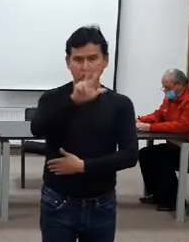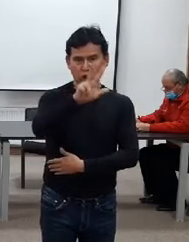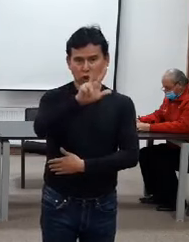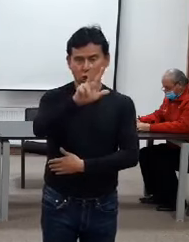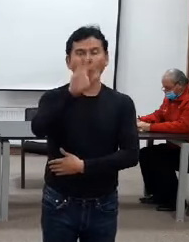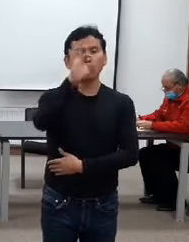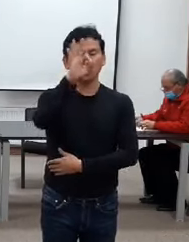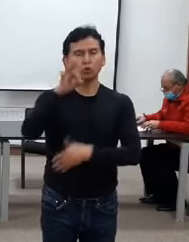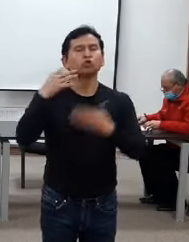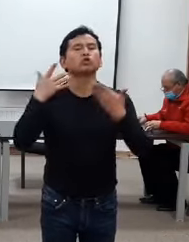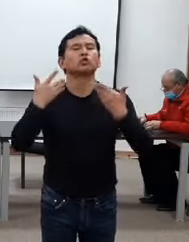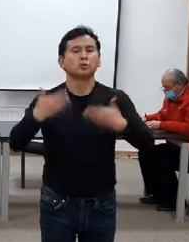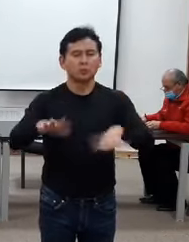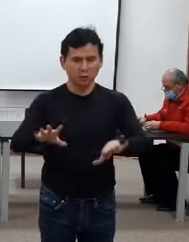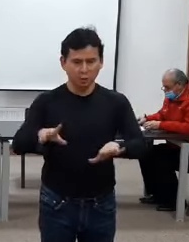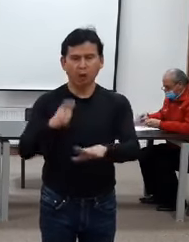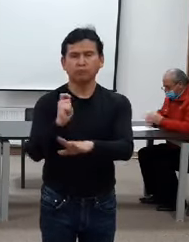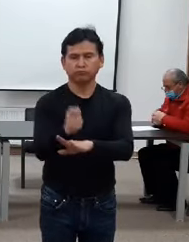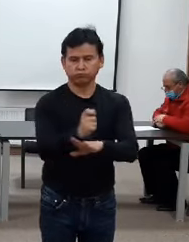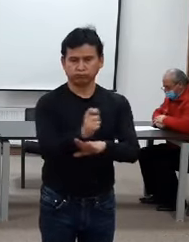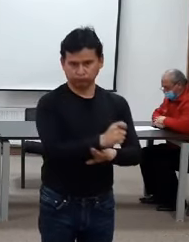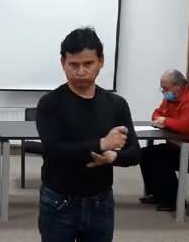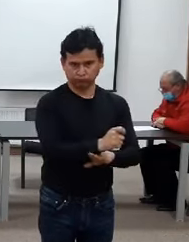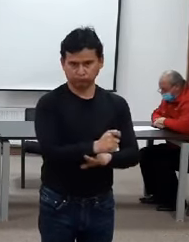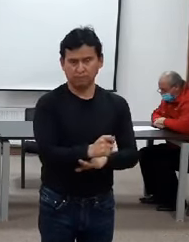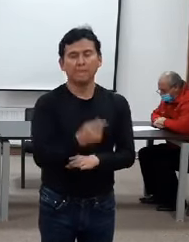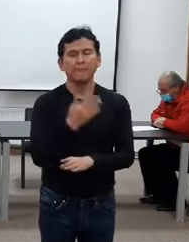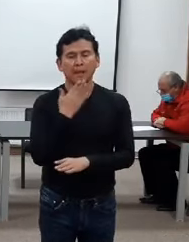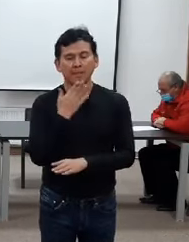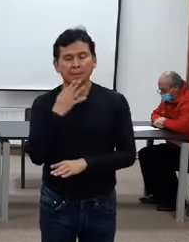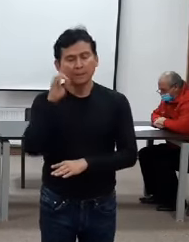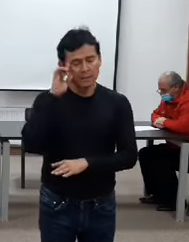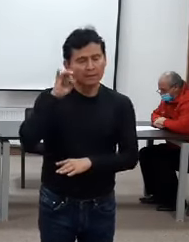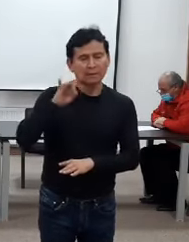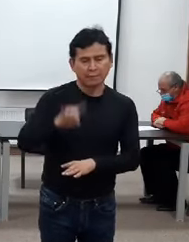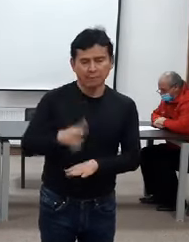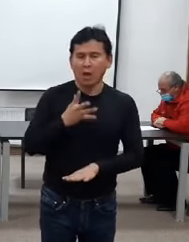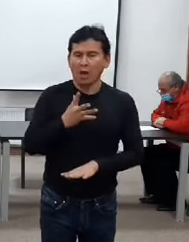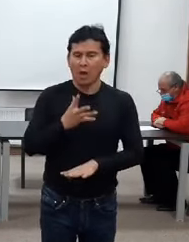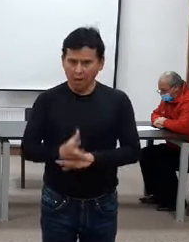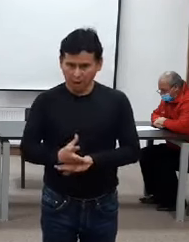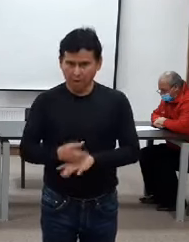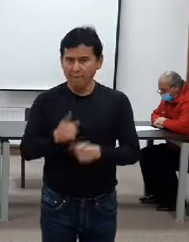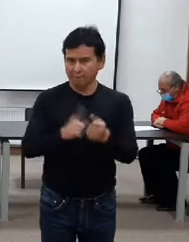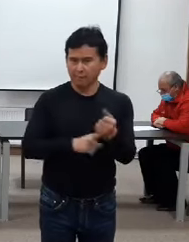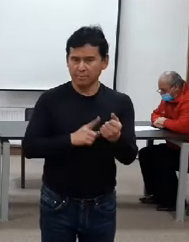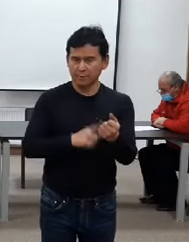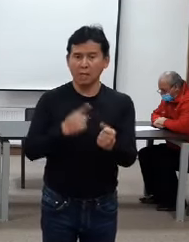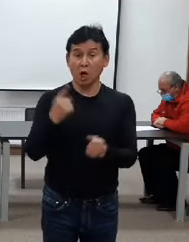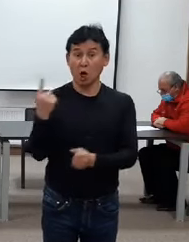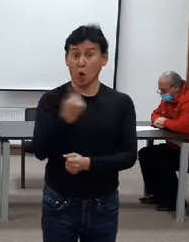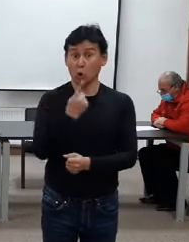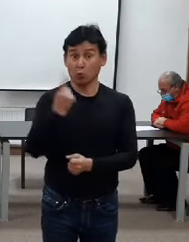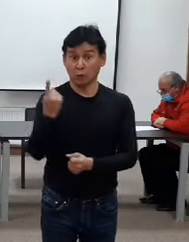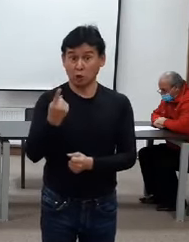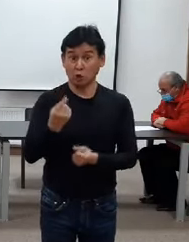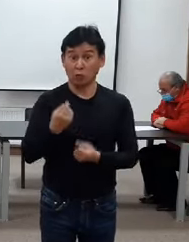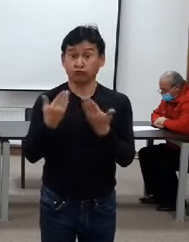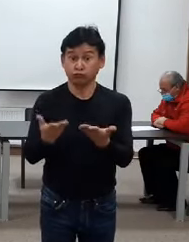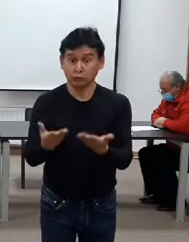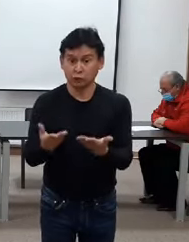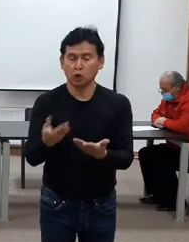de las familias destinatarias de la región. Y también sabiendo que hay familias que no les llega automático, sino que deben